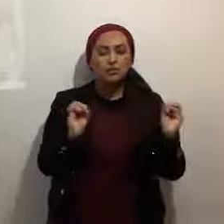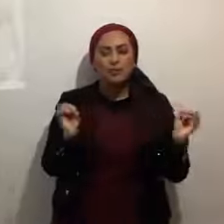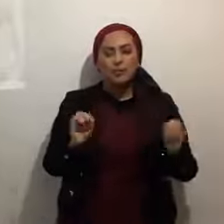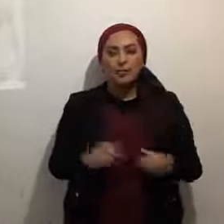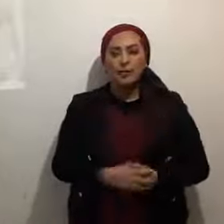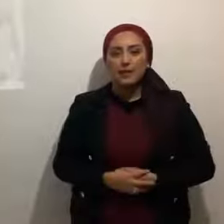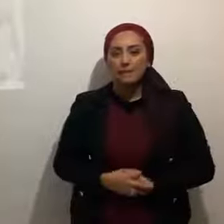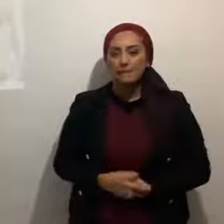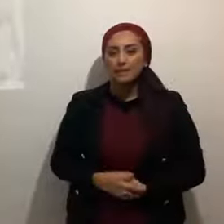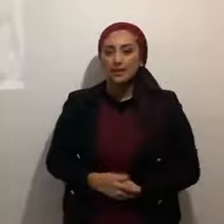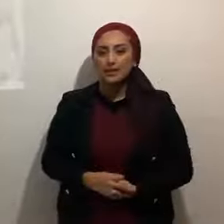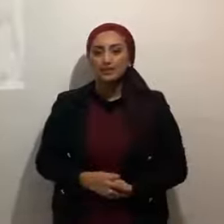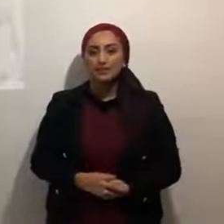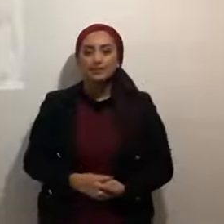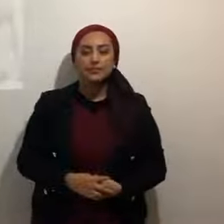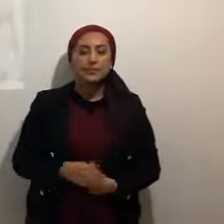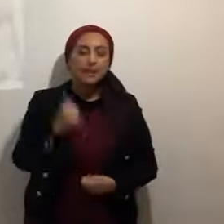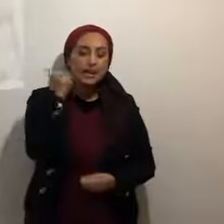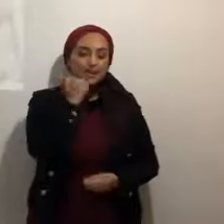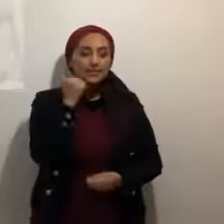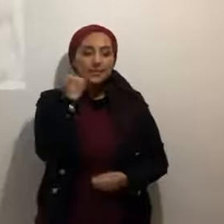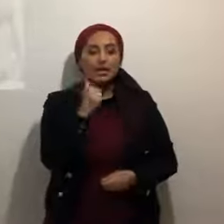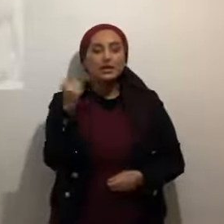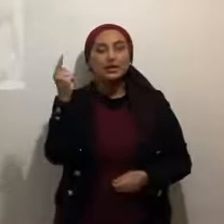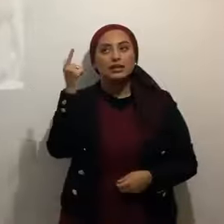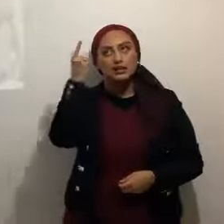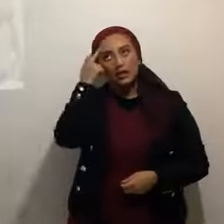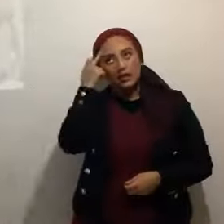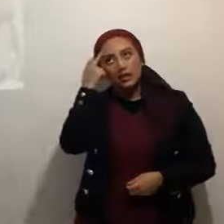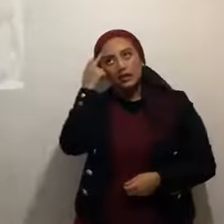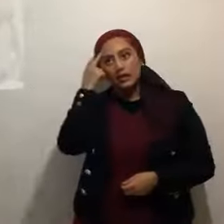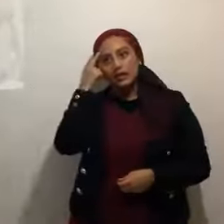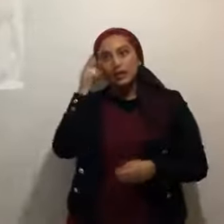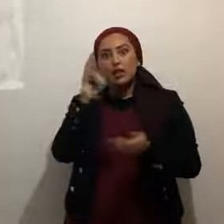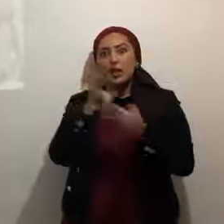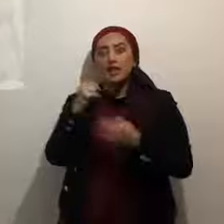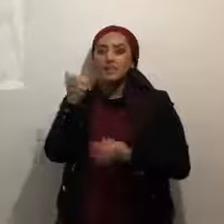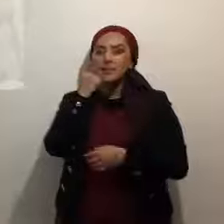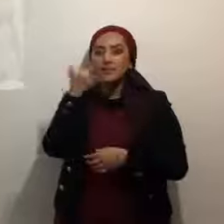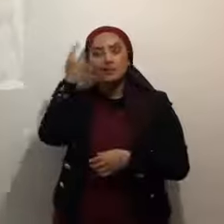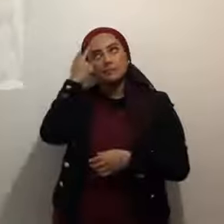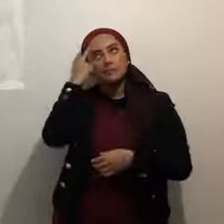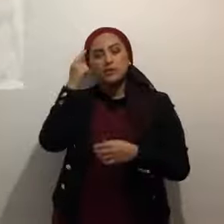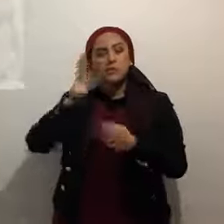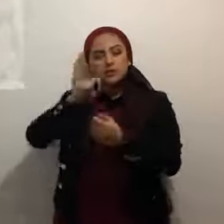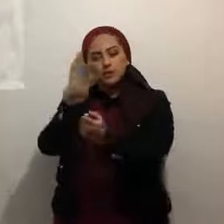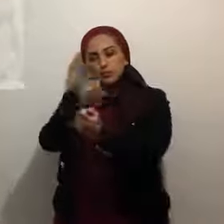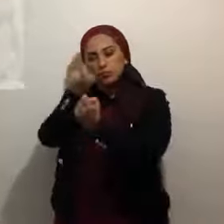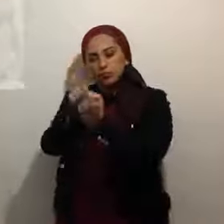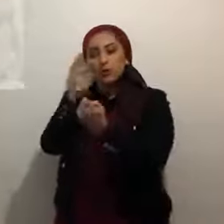no. Siempre piensa que cada día será excelente. Yo lo que le digo cada